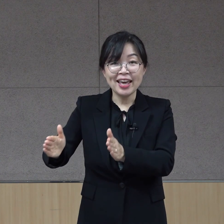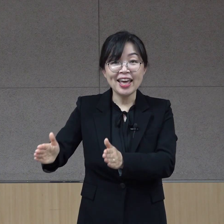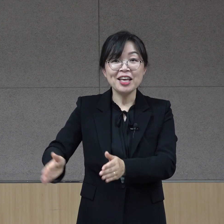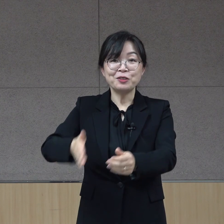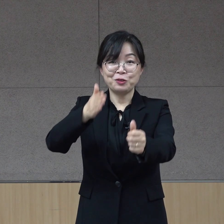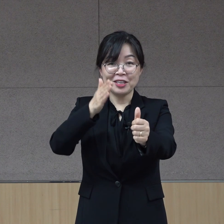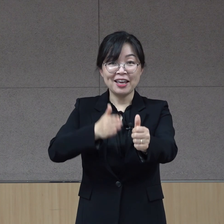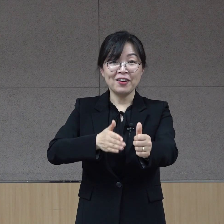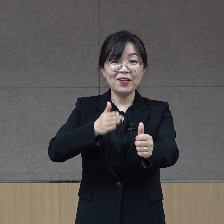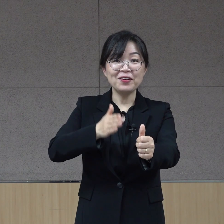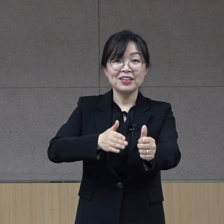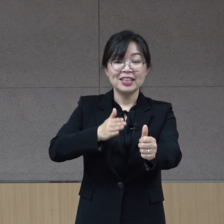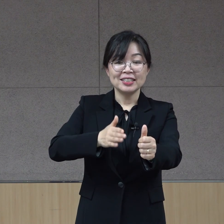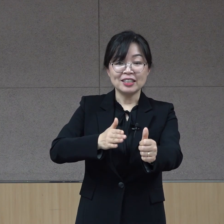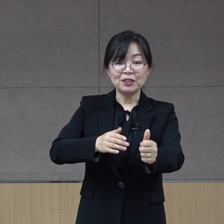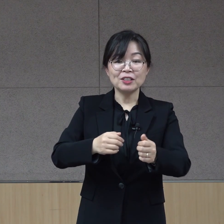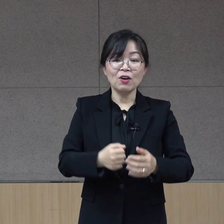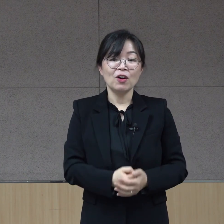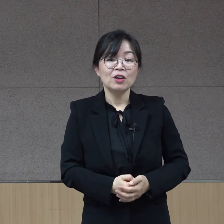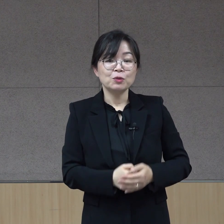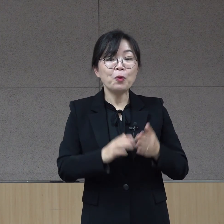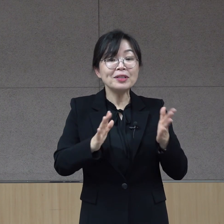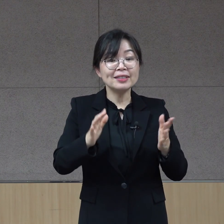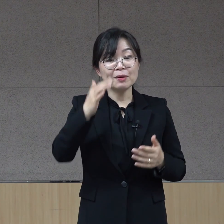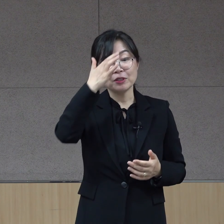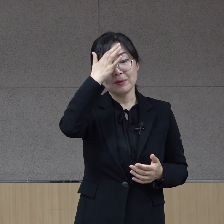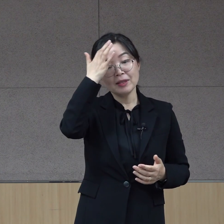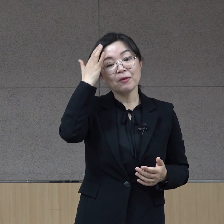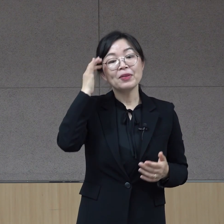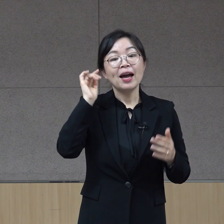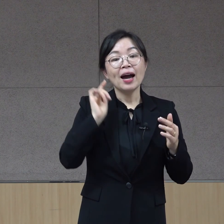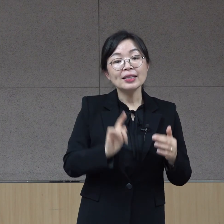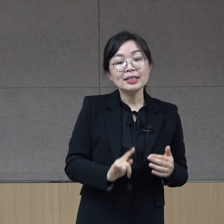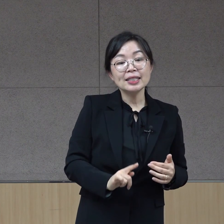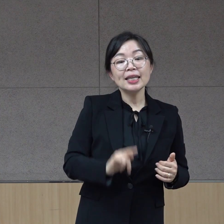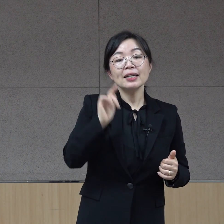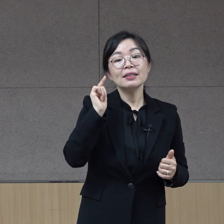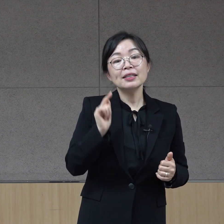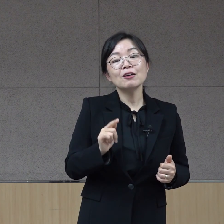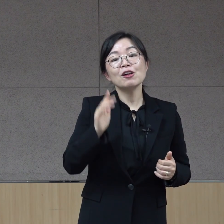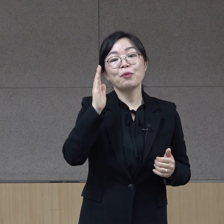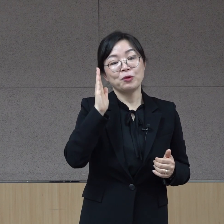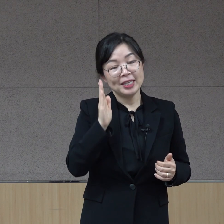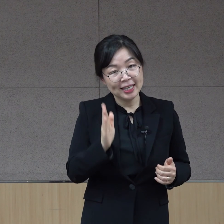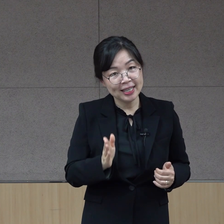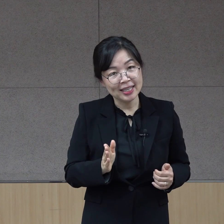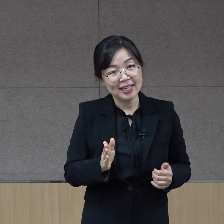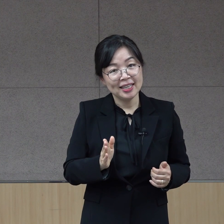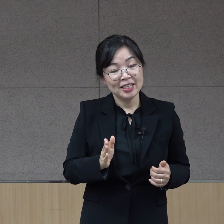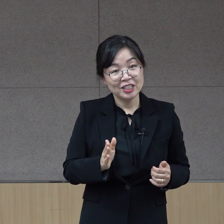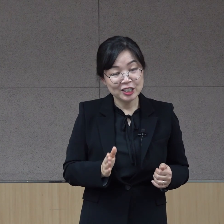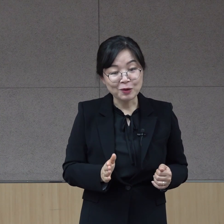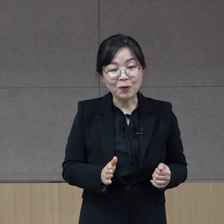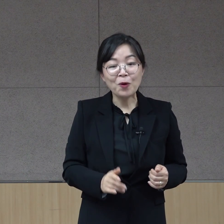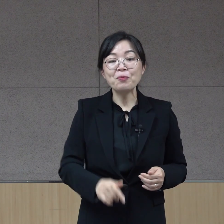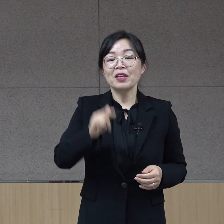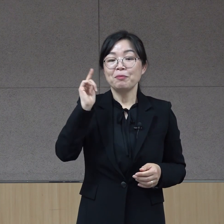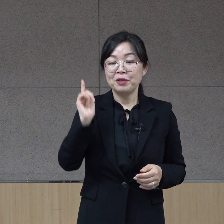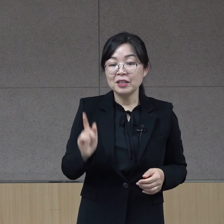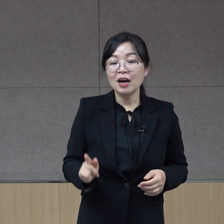준비해 주세요. 자, 여기서 포인트가 뭐냐면요. 하늘이 흐린 걸 보니 시고 비가